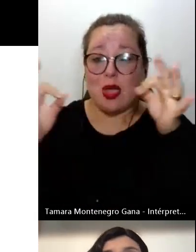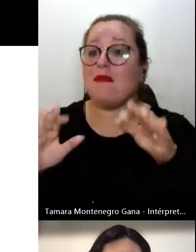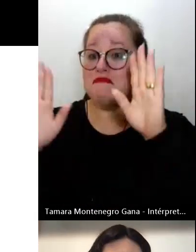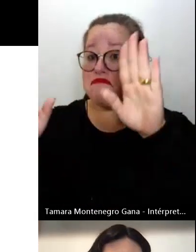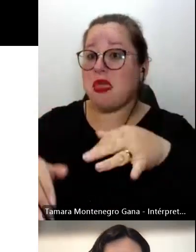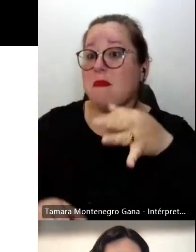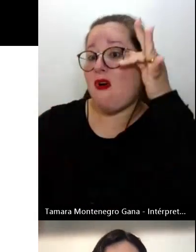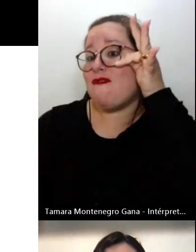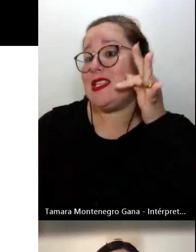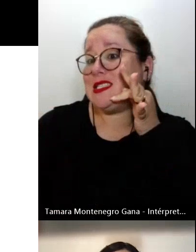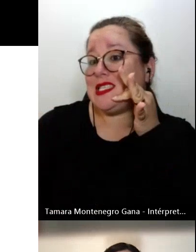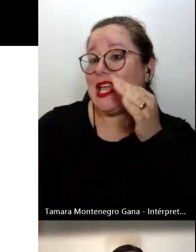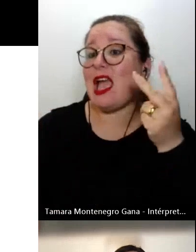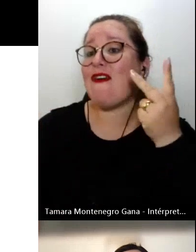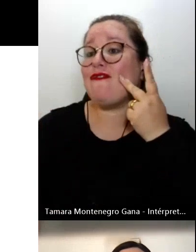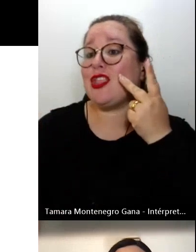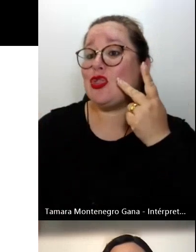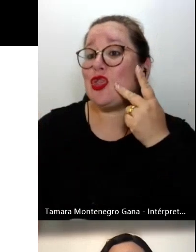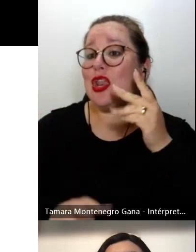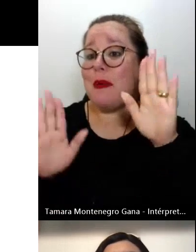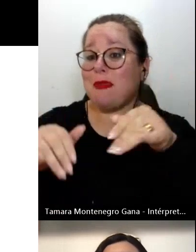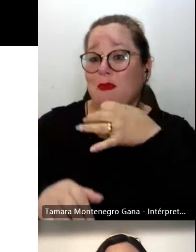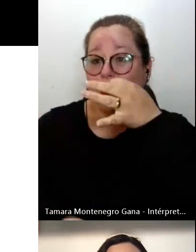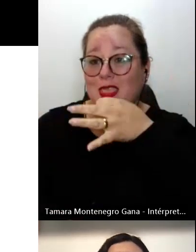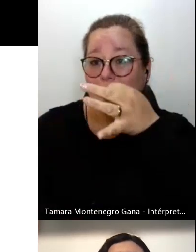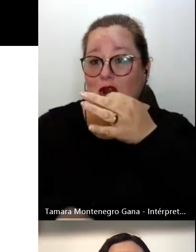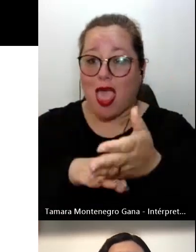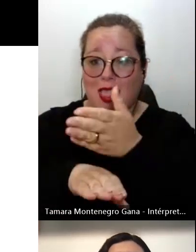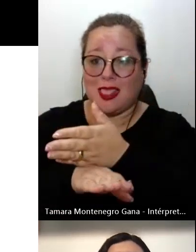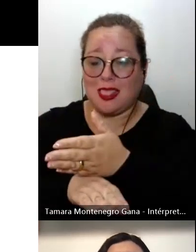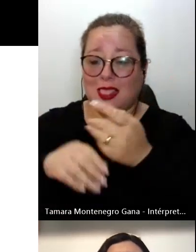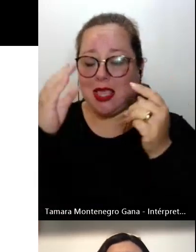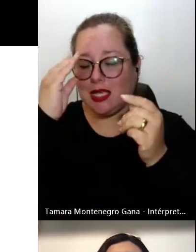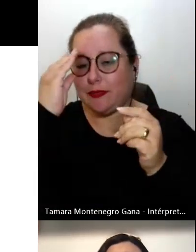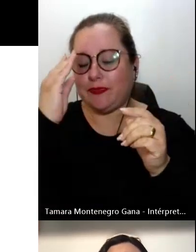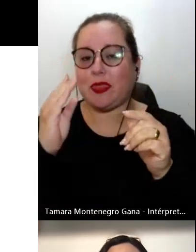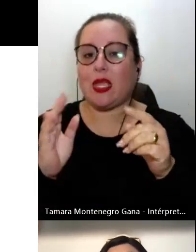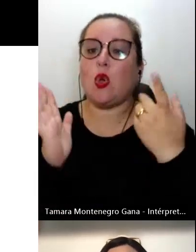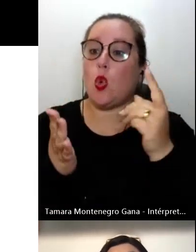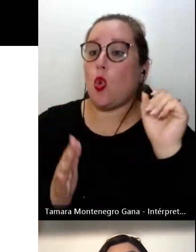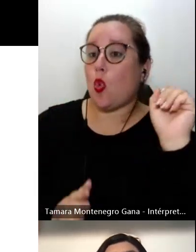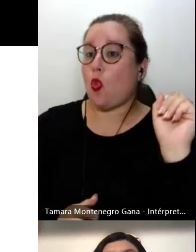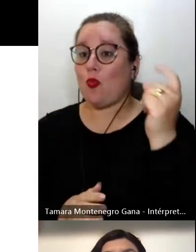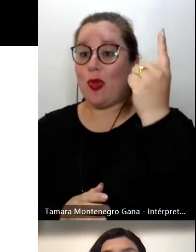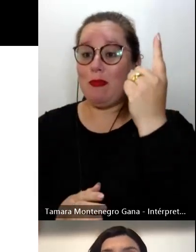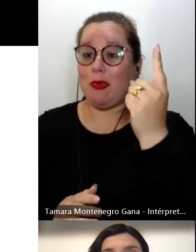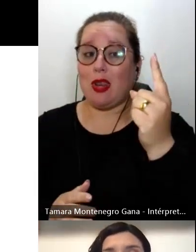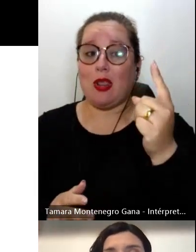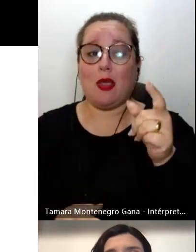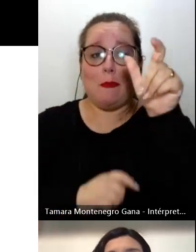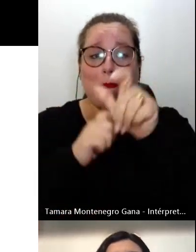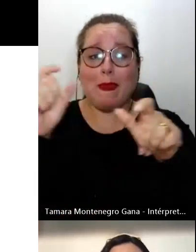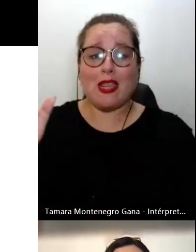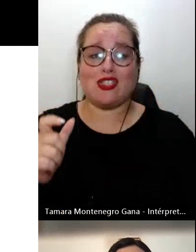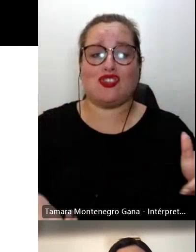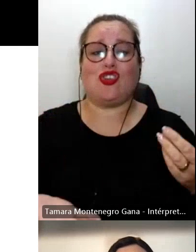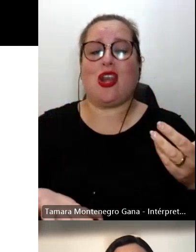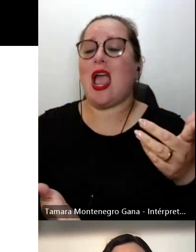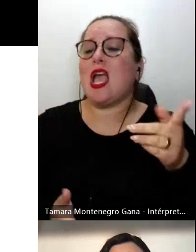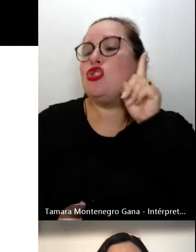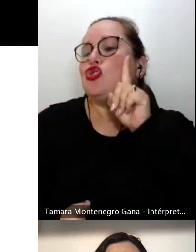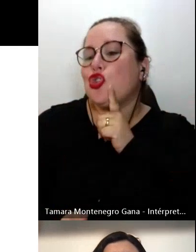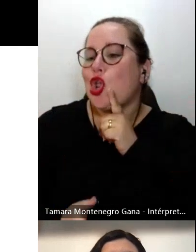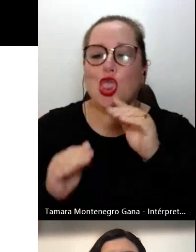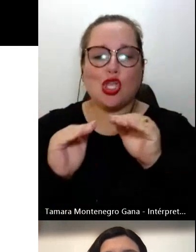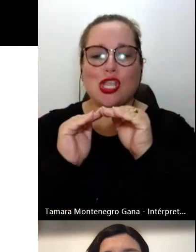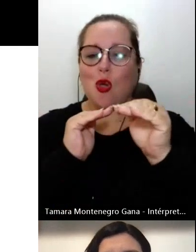también nos dijeron, ¿sí? Uno de los principios es esta idea de deaf same en inglés, que es